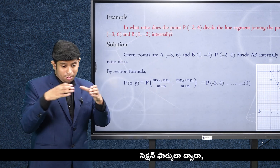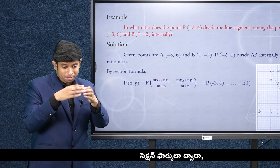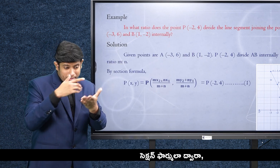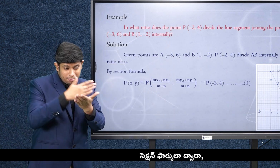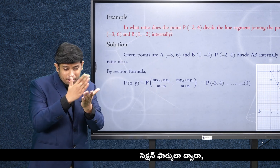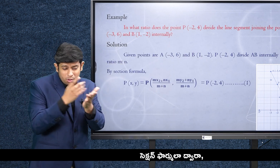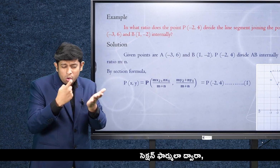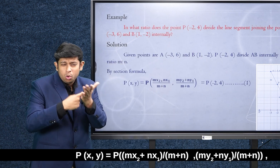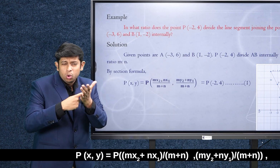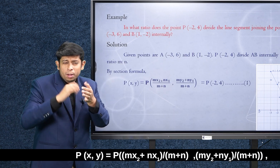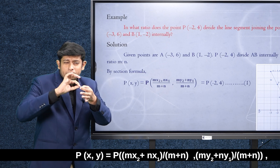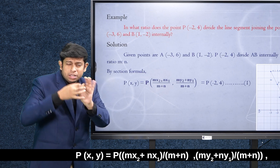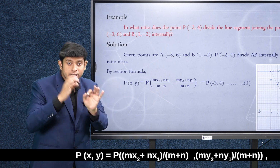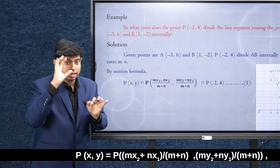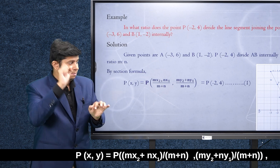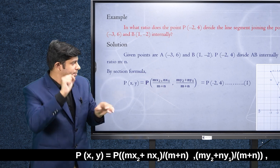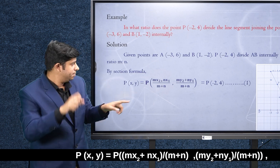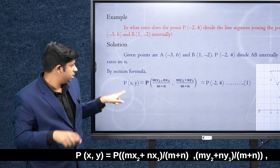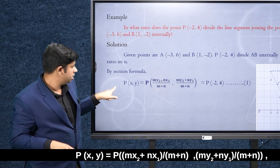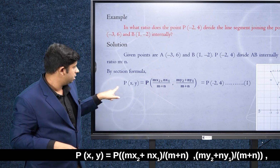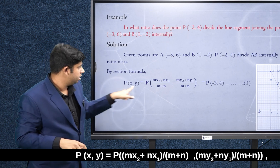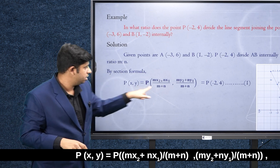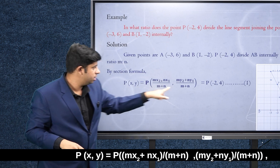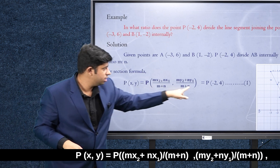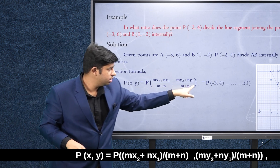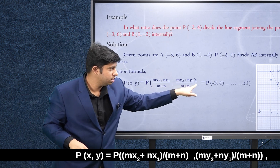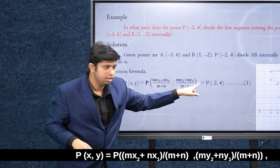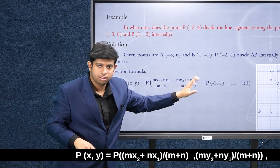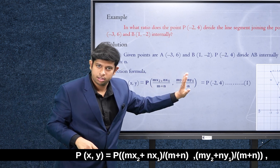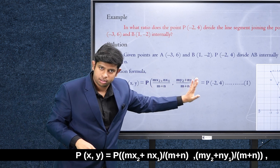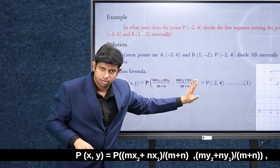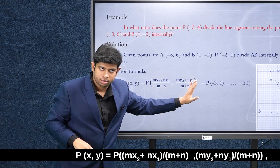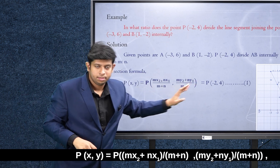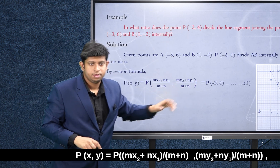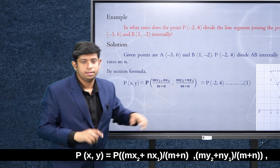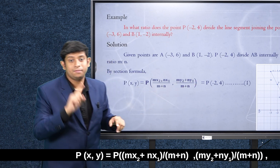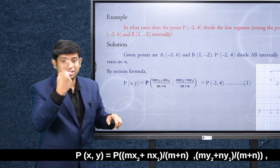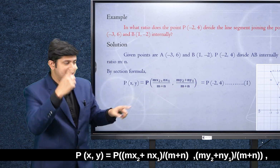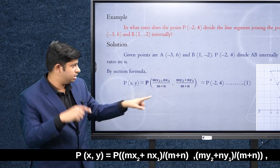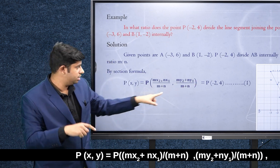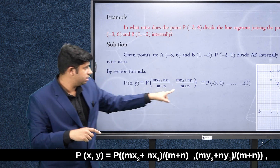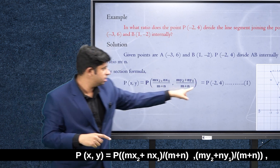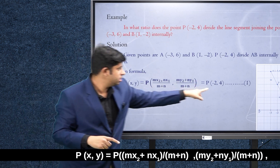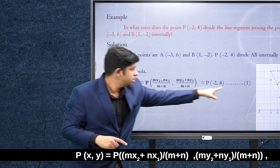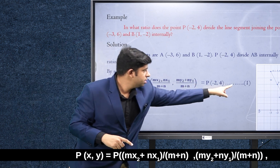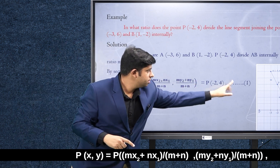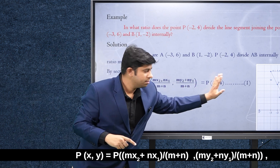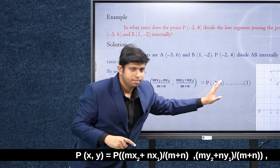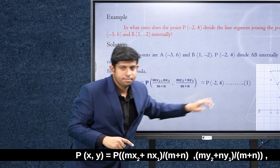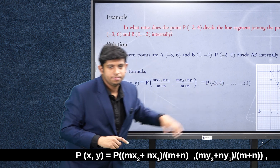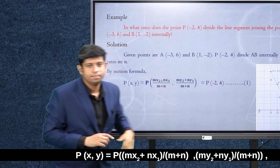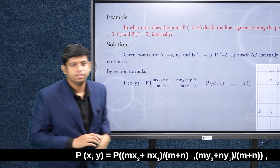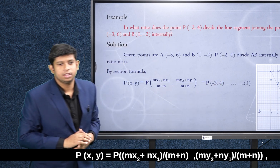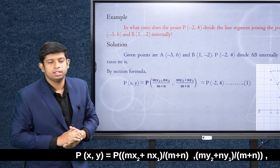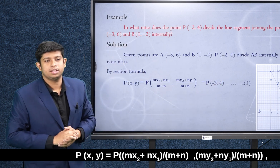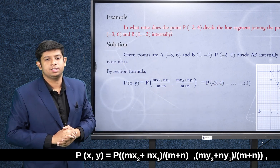అండి pxy = p * mx2 *